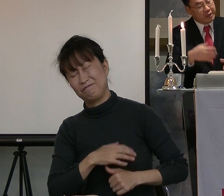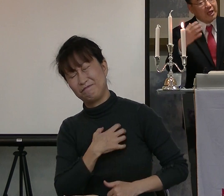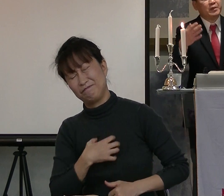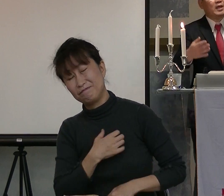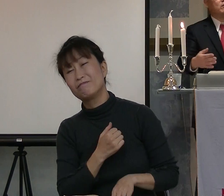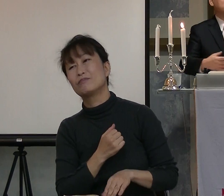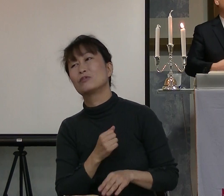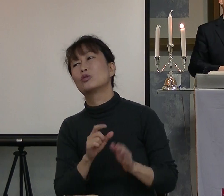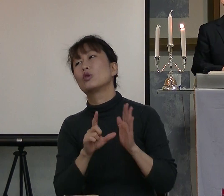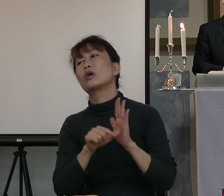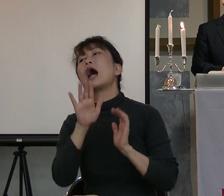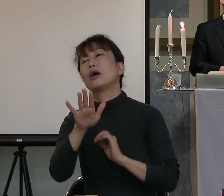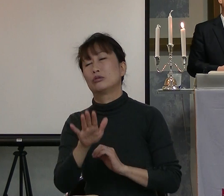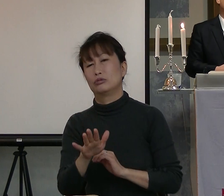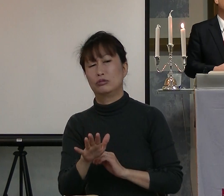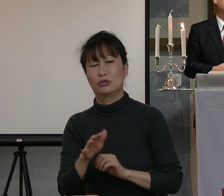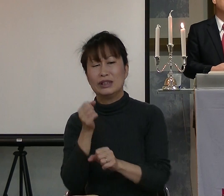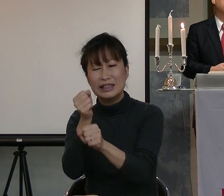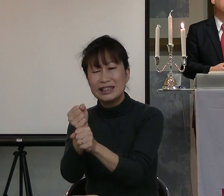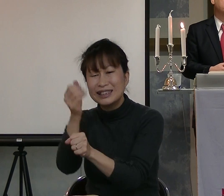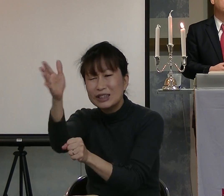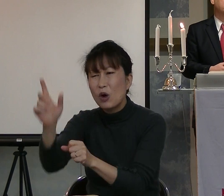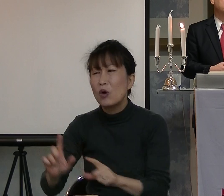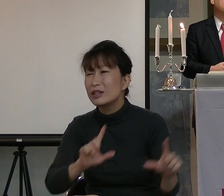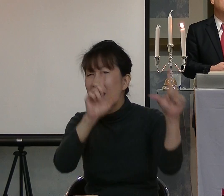いろんな波があるんですね。